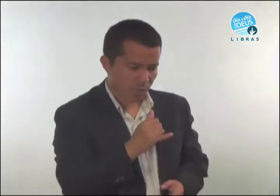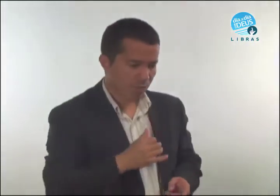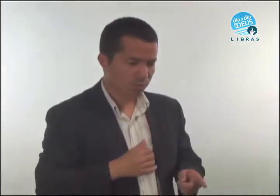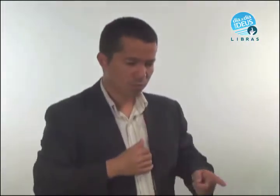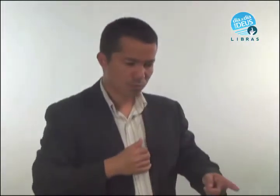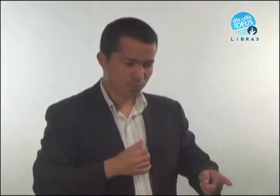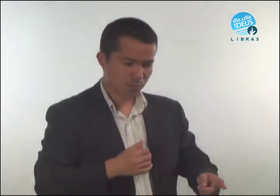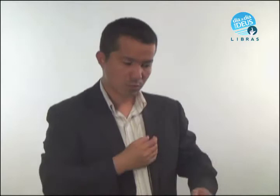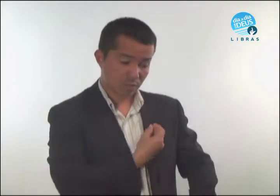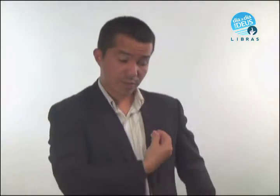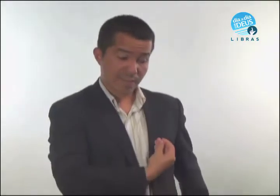nós.